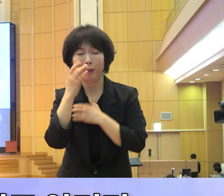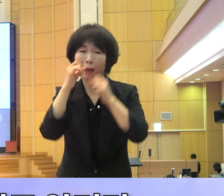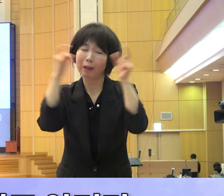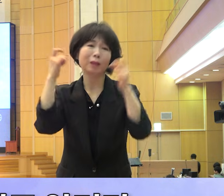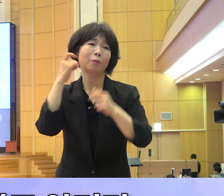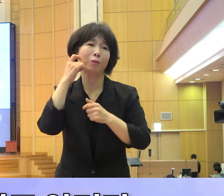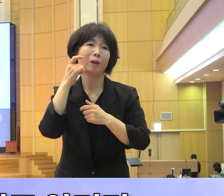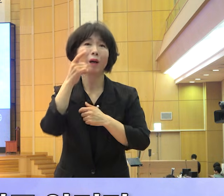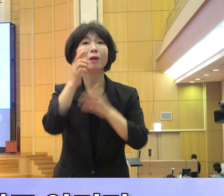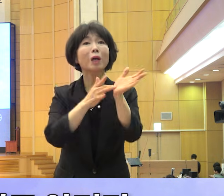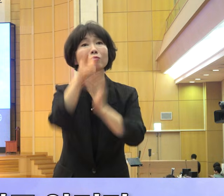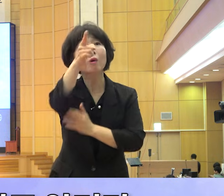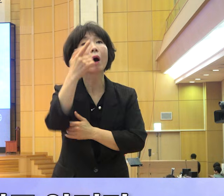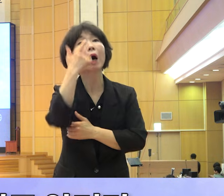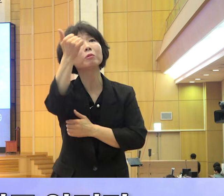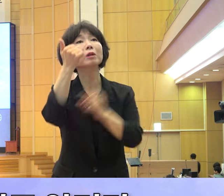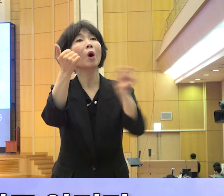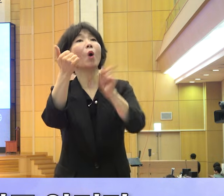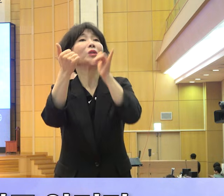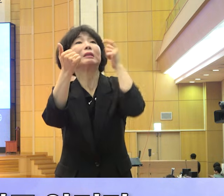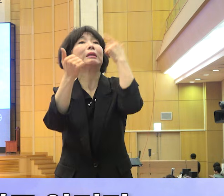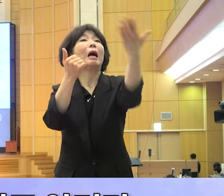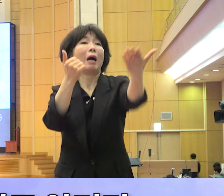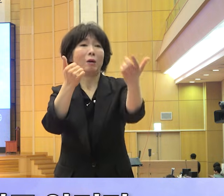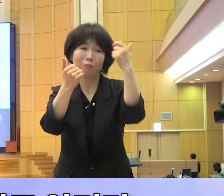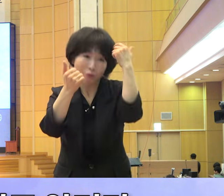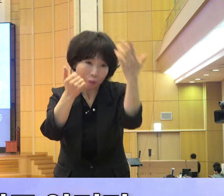어딨냐 라고 반문을 하는 거예요.